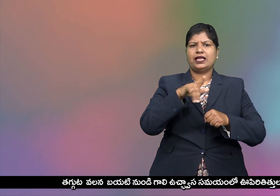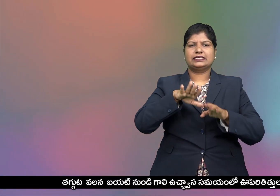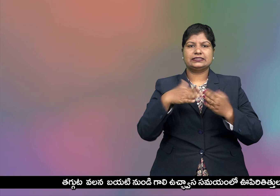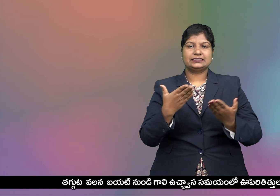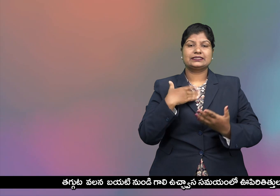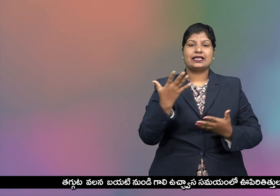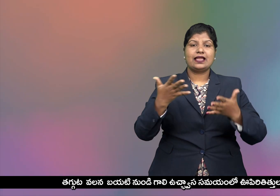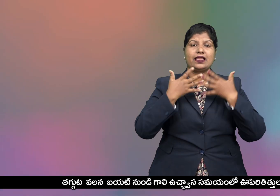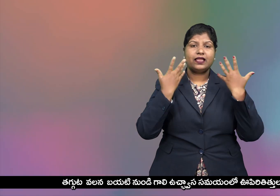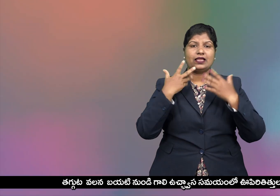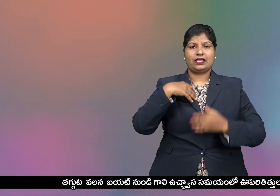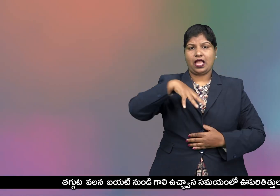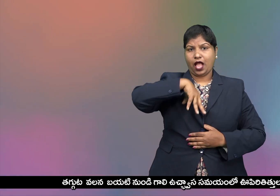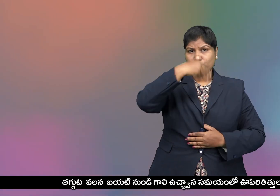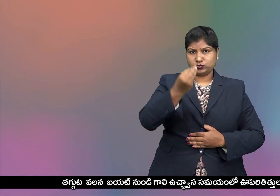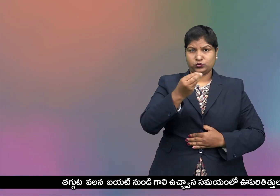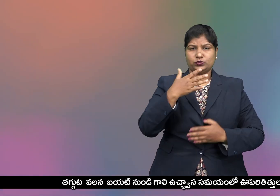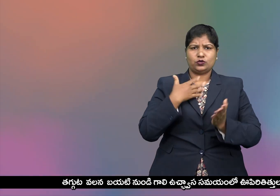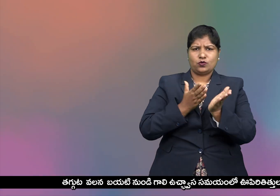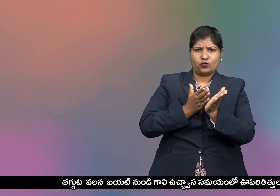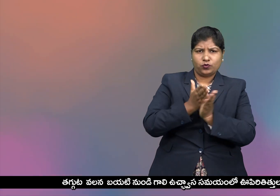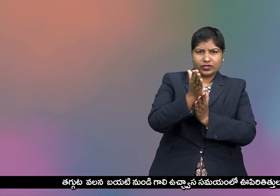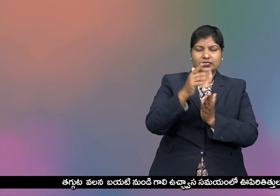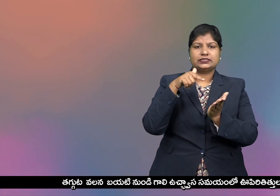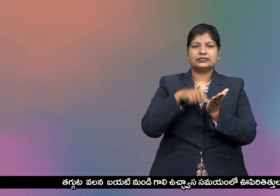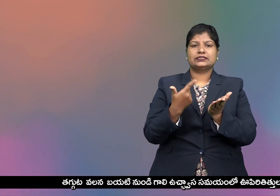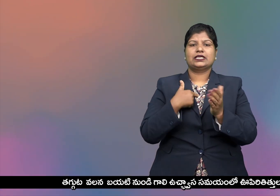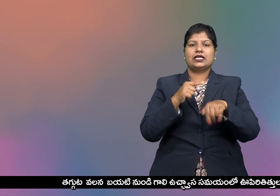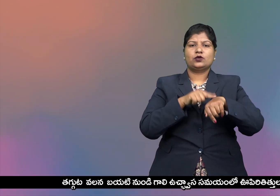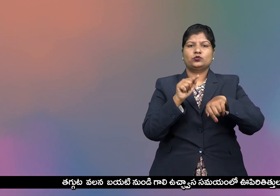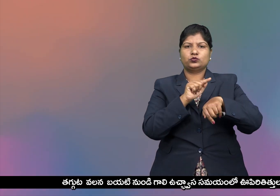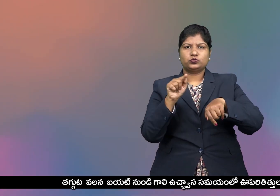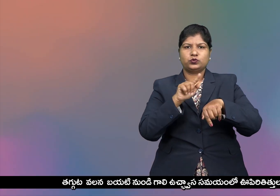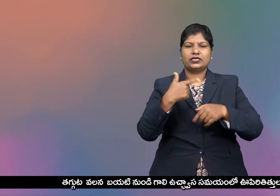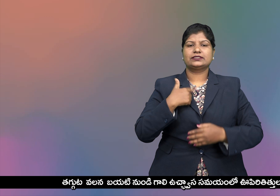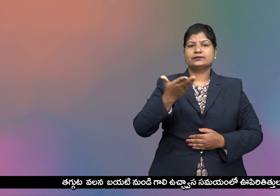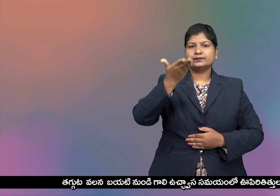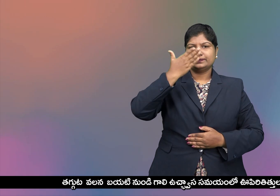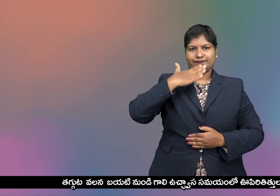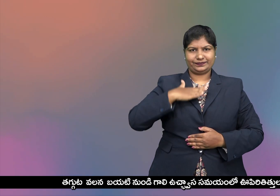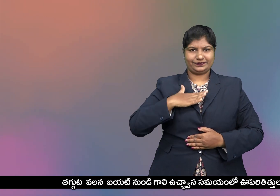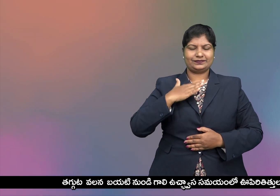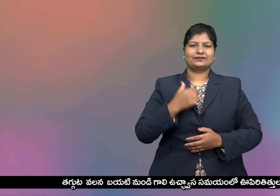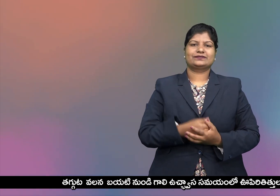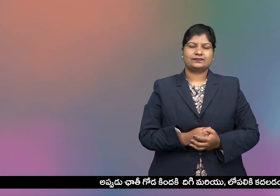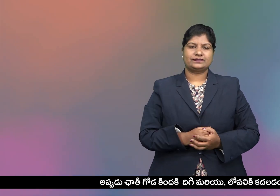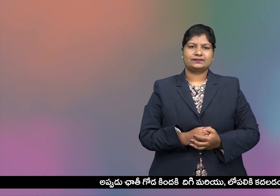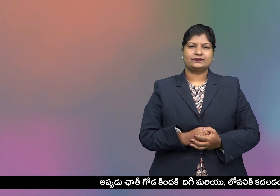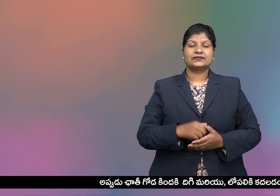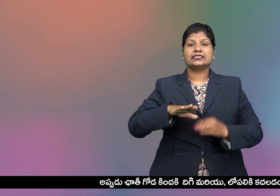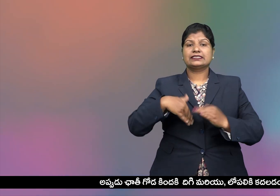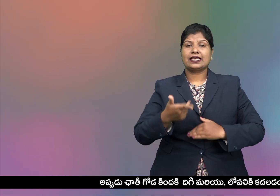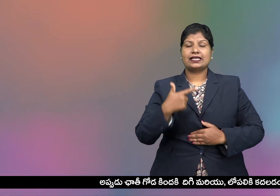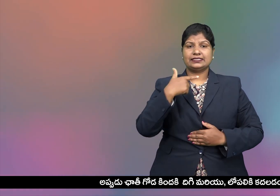తగ్గుట వలన బయటి నుండి గాలి ఉచ్ఛ్వాస సమయంలో ఊపిరితిత్తులలోకి వెళుతుంది.